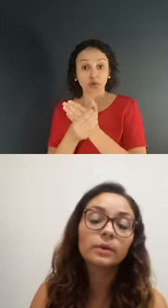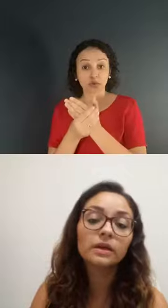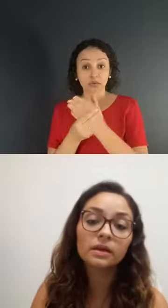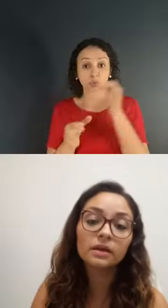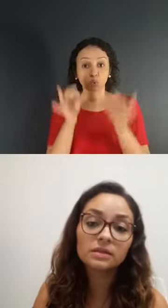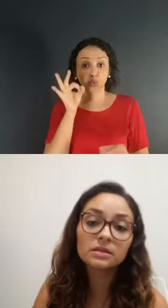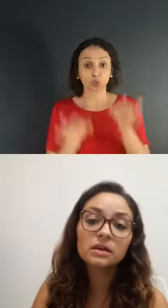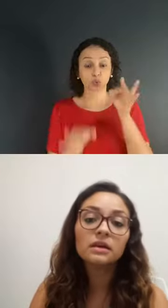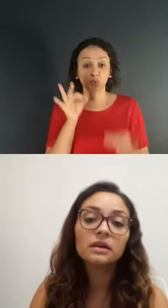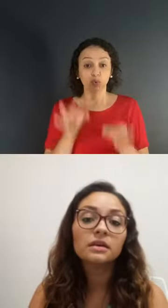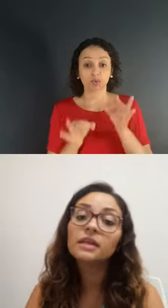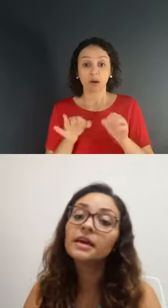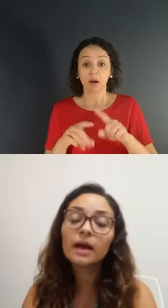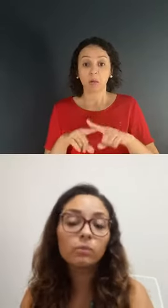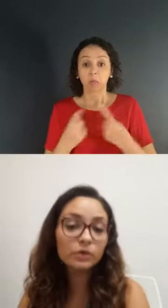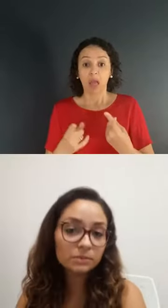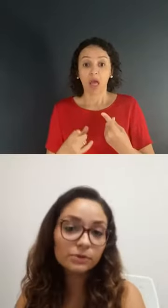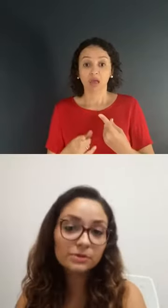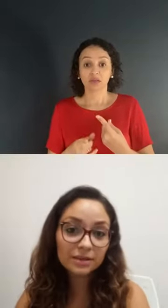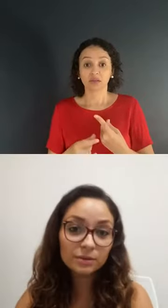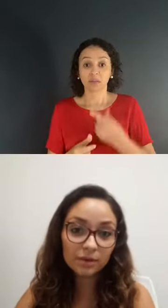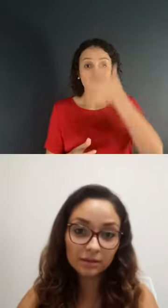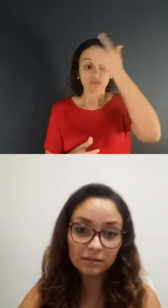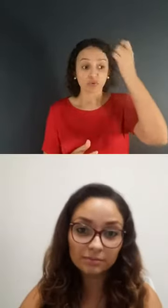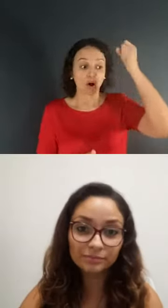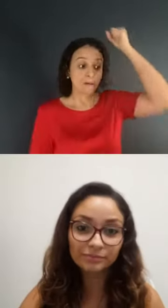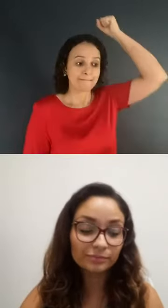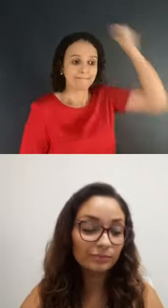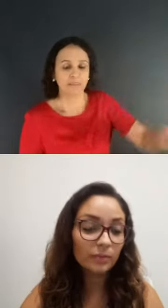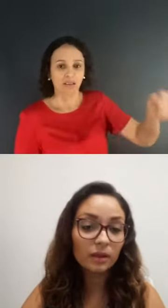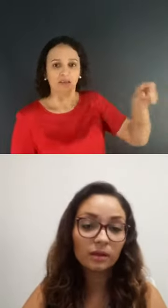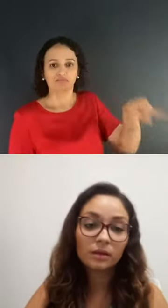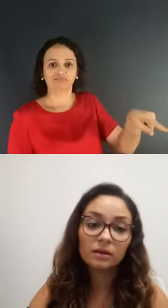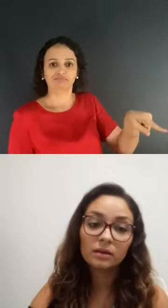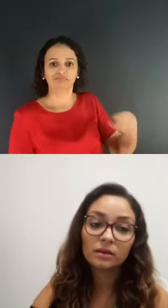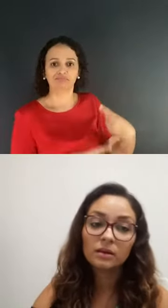ou companheiras e nem acabou esse processo ainda.